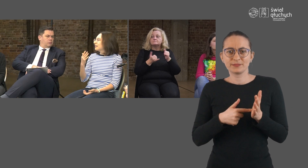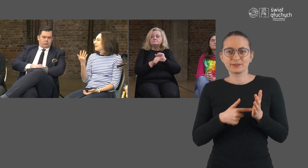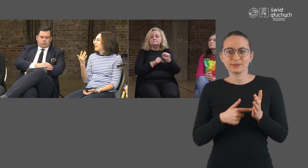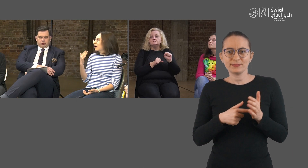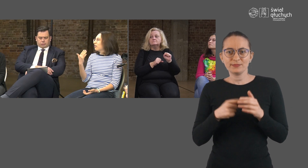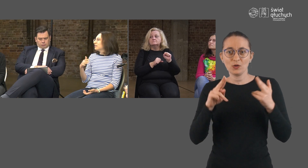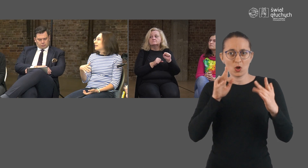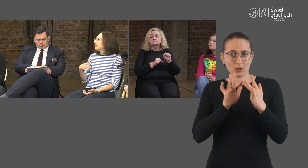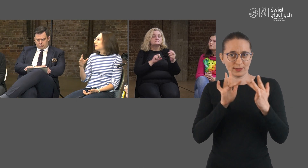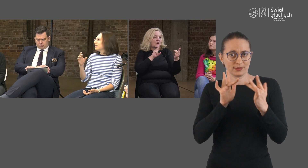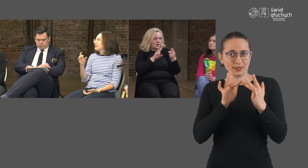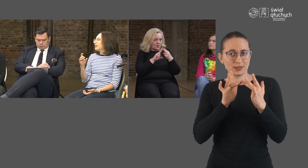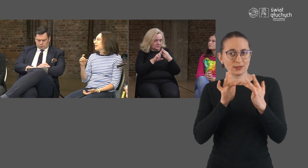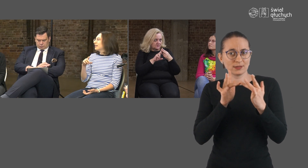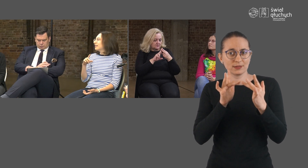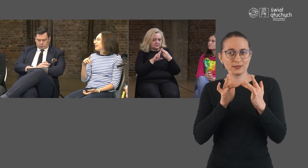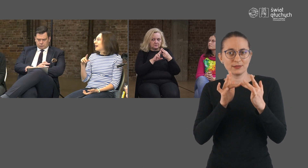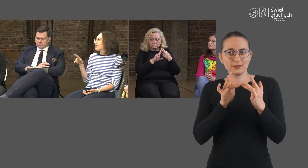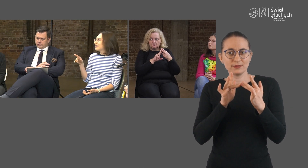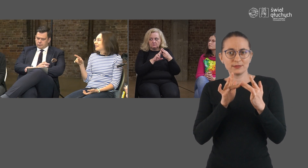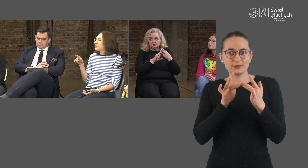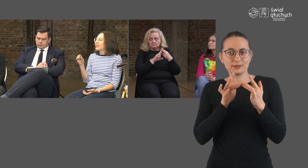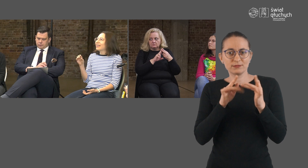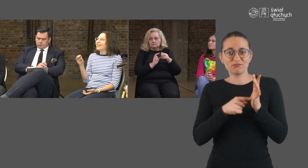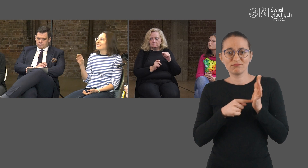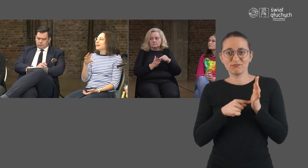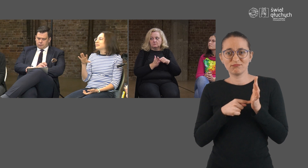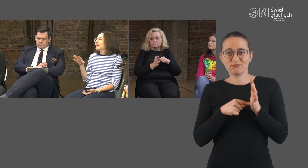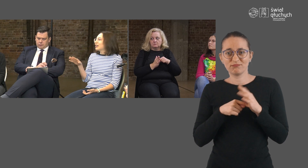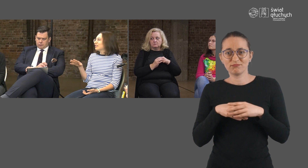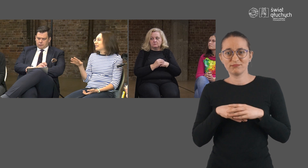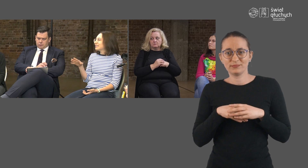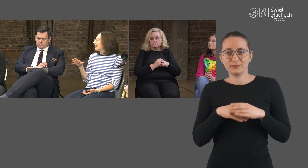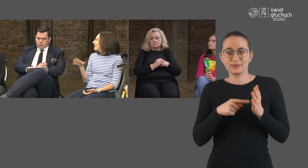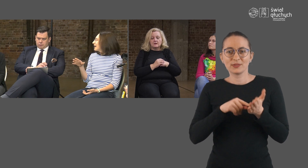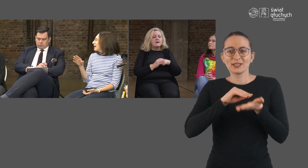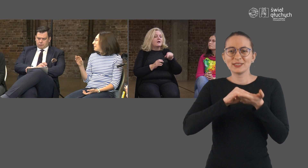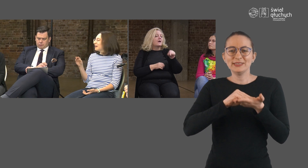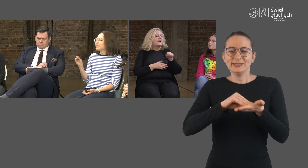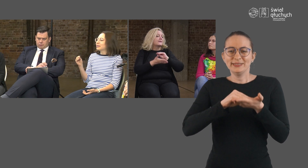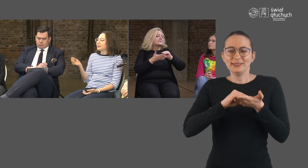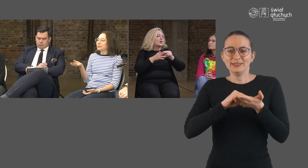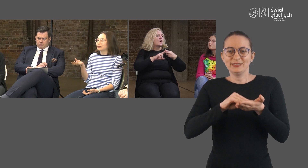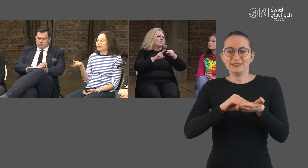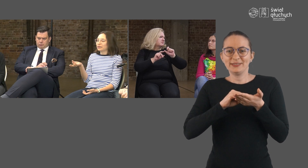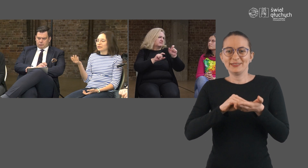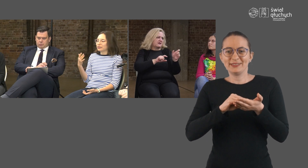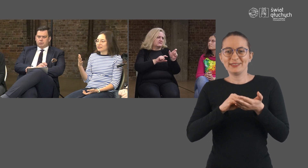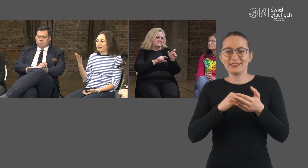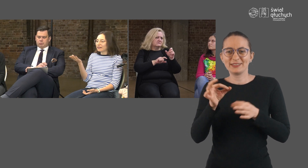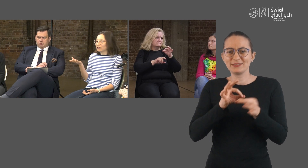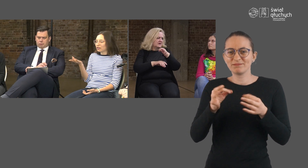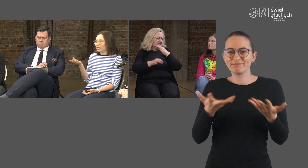ten kontakt, to wtedy jak jest napisany kontakt, tak, jak Pan